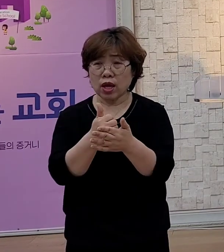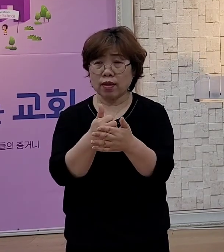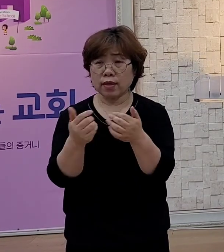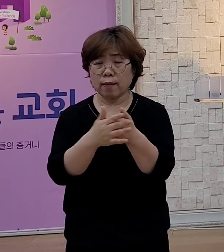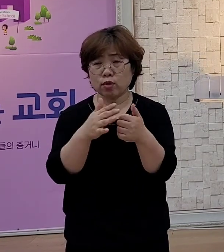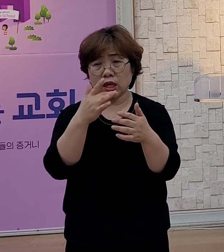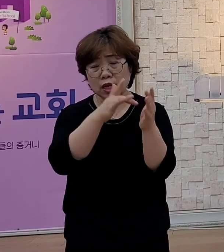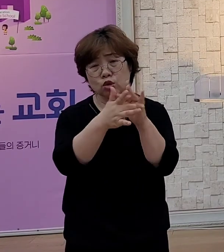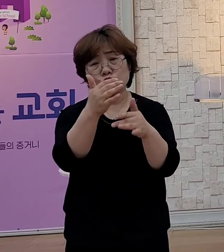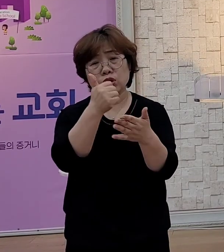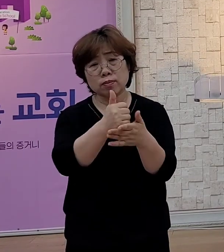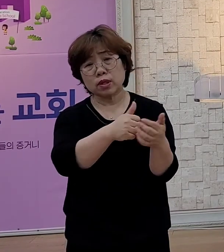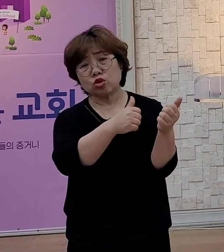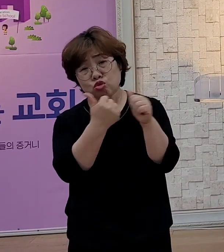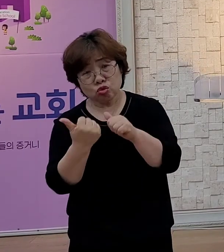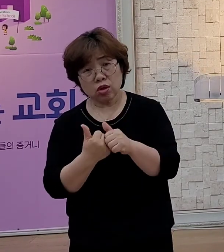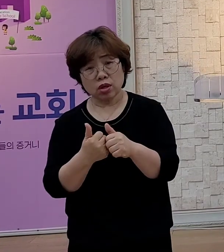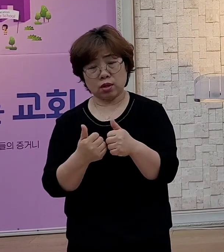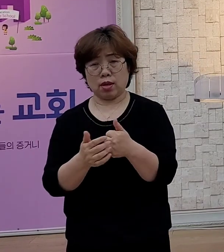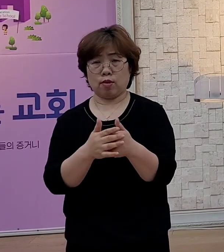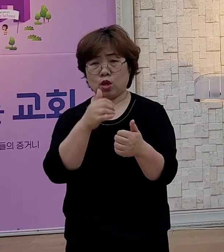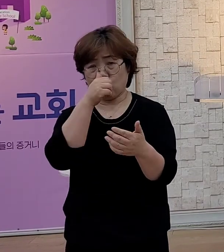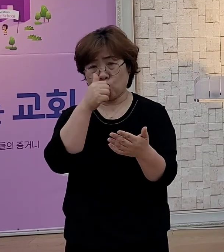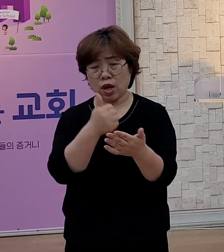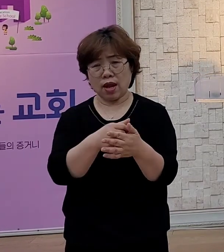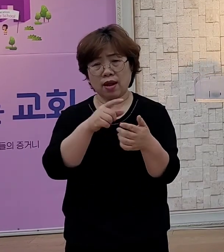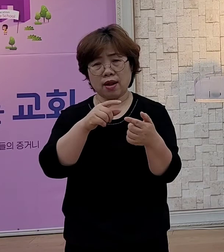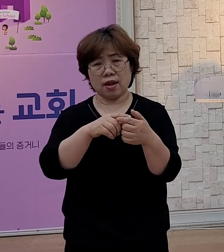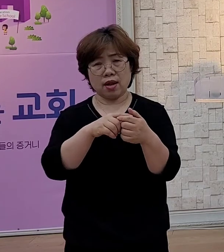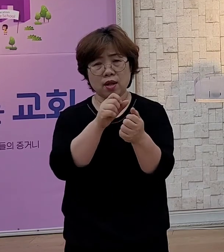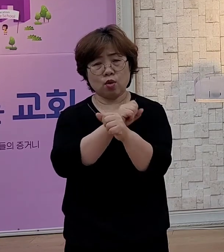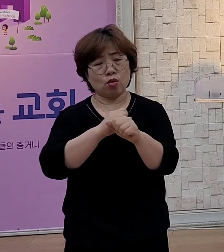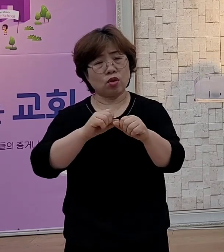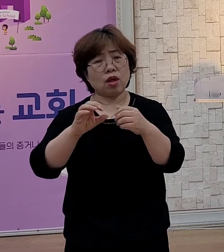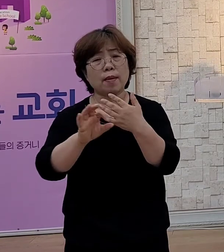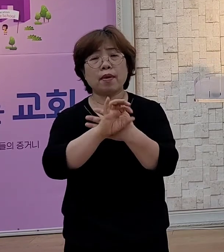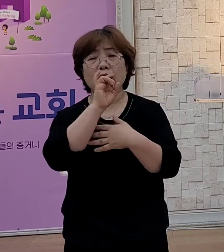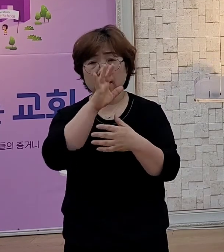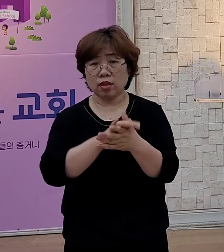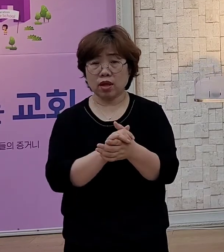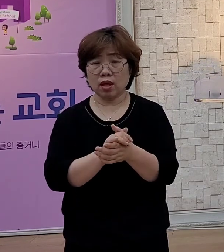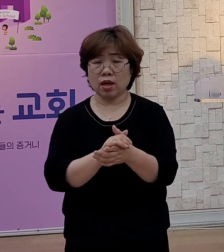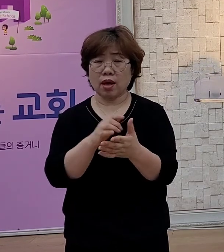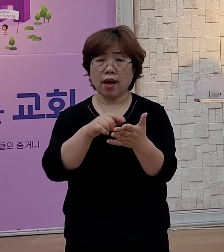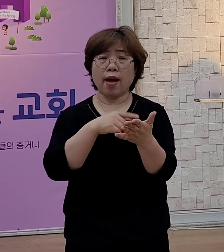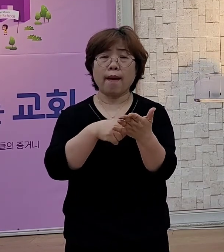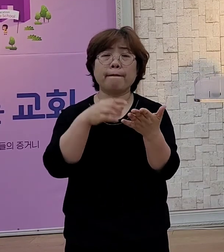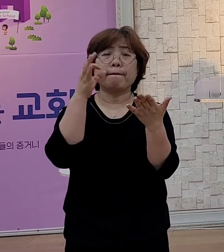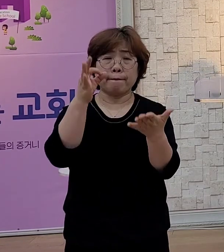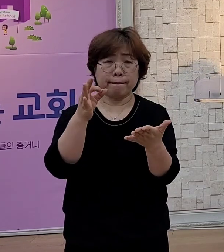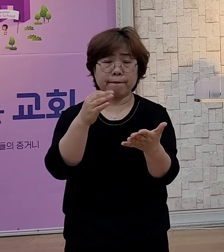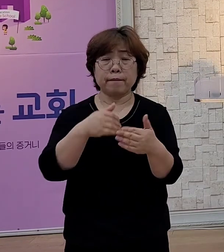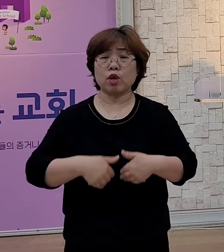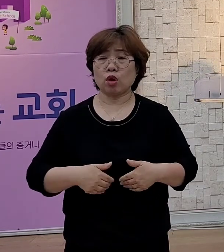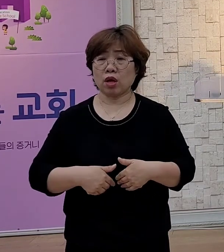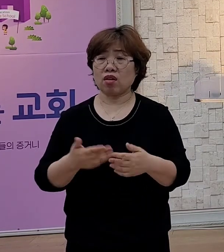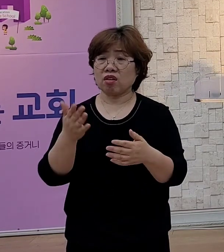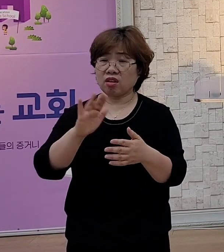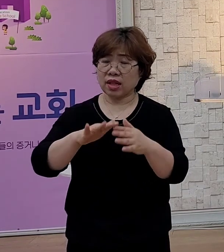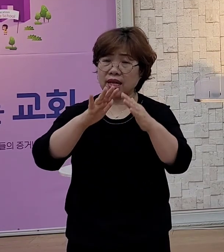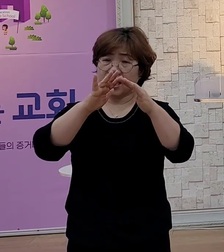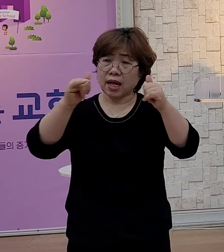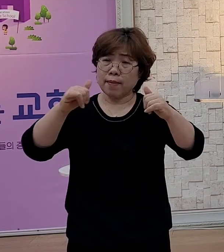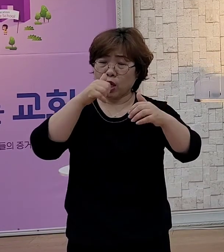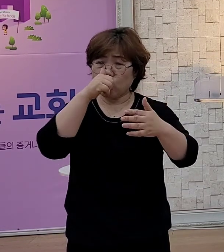죽었어요. 우리 죄 때문에. 죄는 용납할 수 없어요. 대가를 치릅니다. 그러나